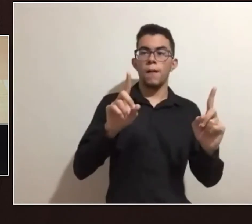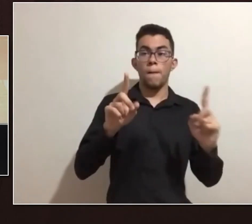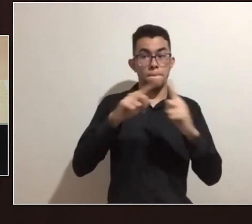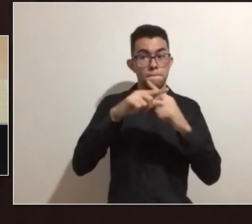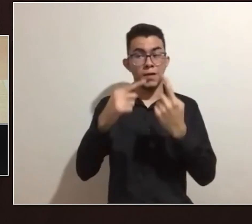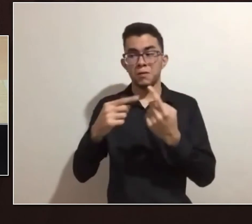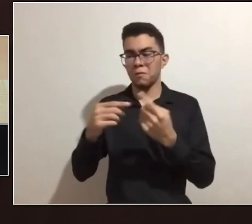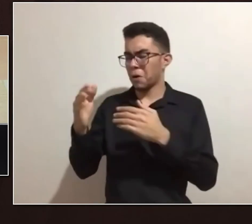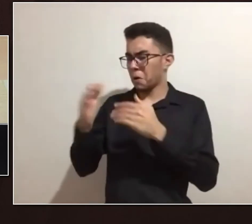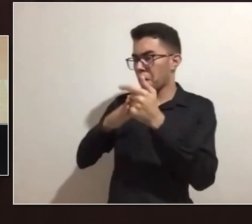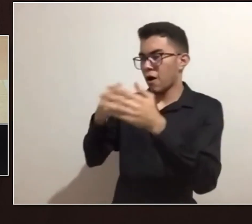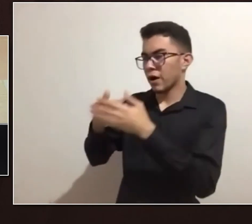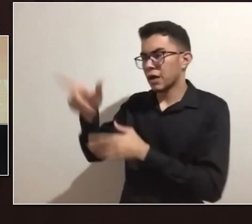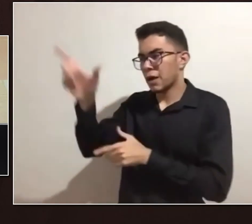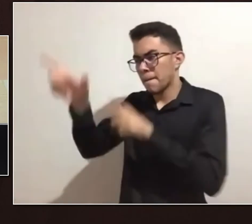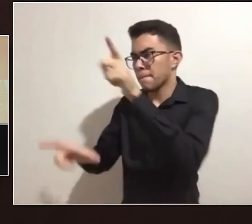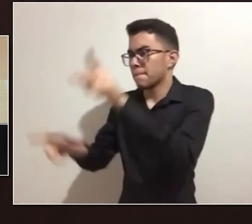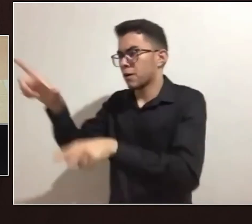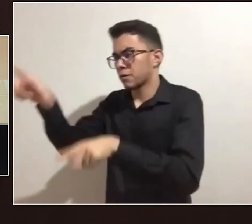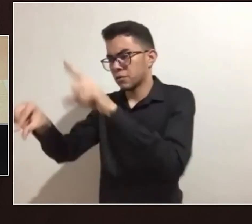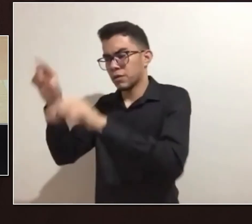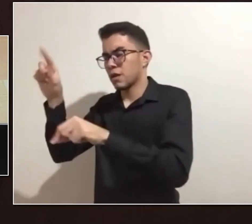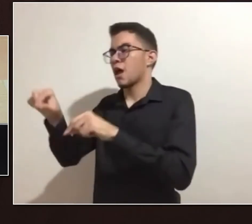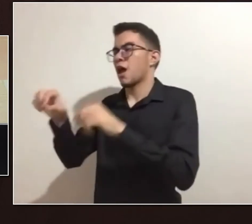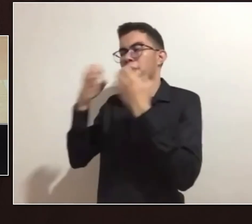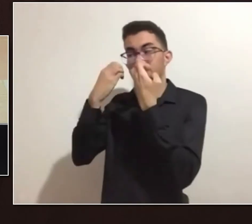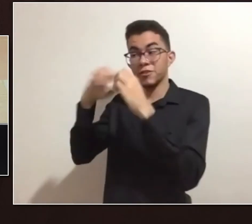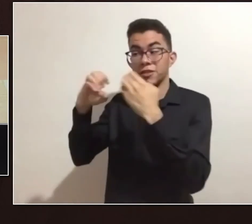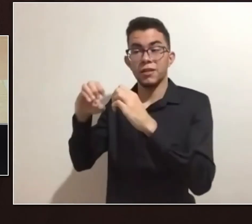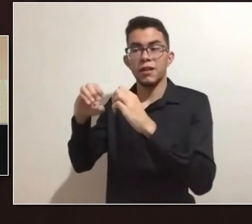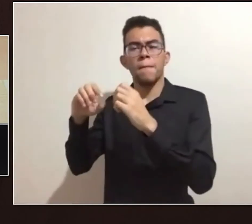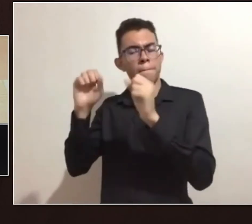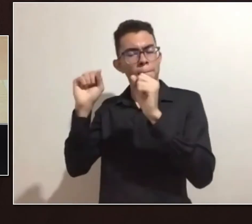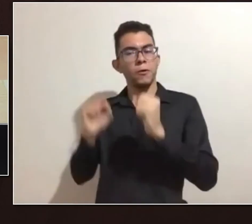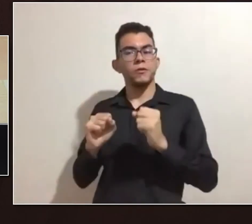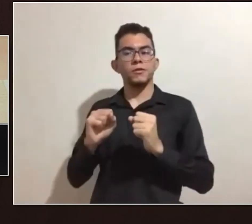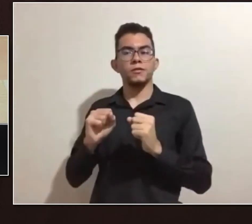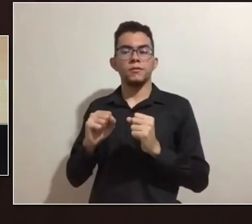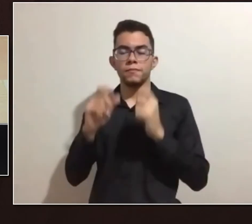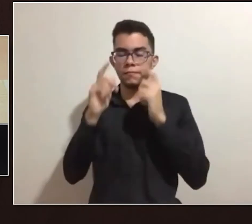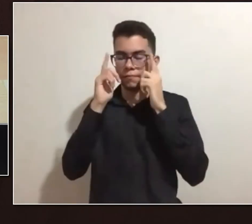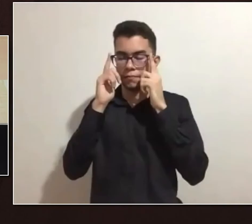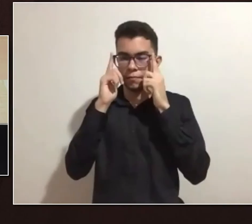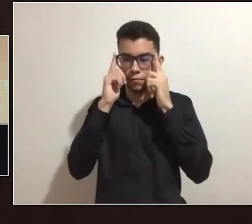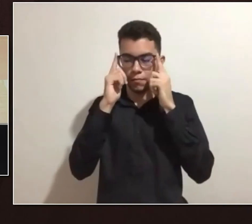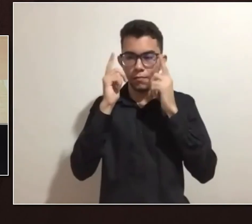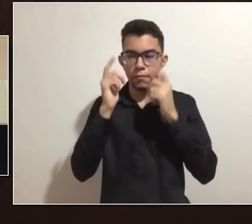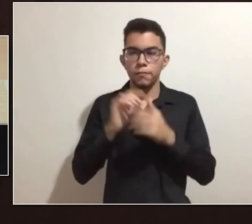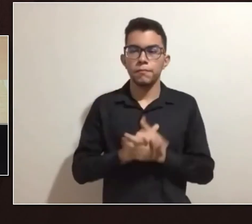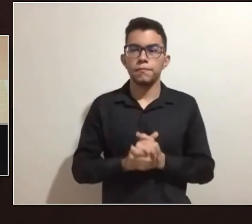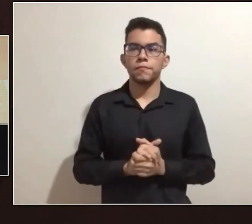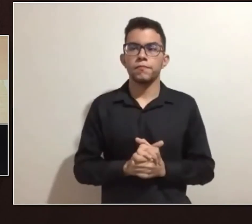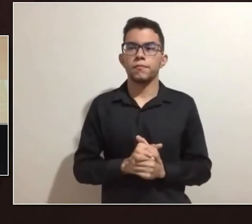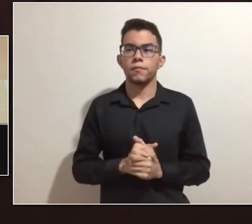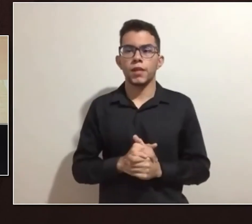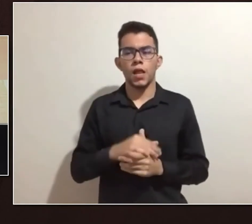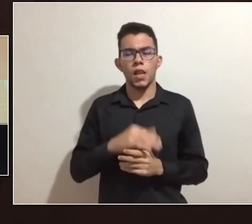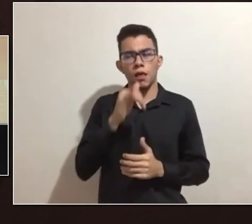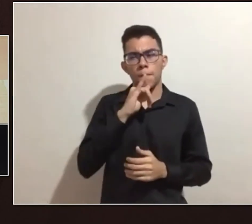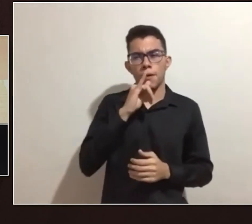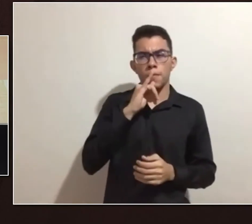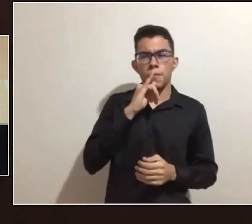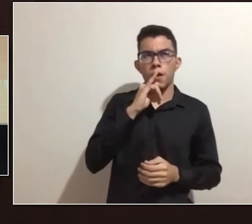exige você primeiro ter pré-condições para aceitá-la. Vocês se lembram Paulo falando? As casadas, as irmãs